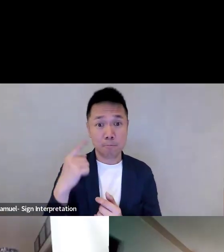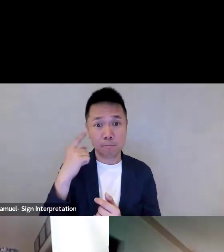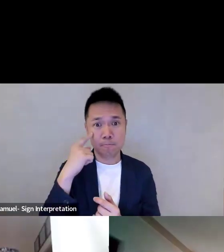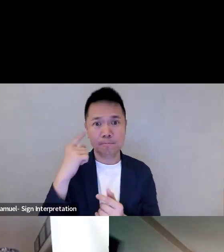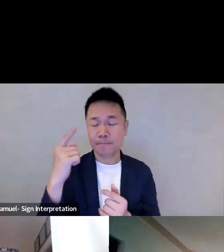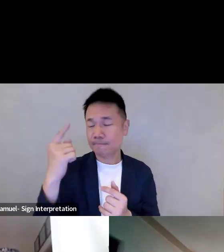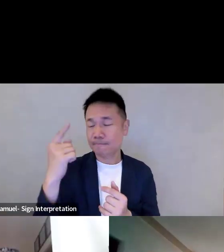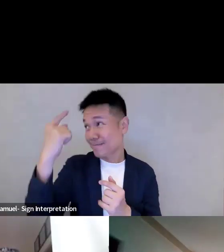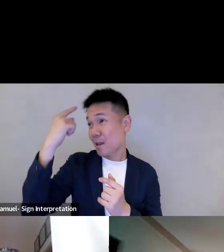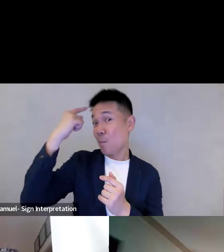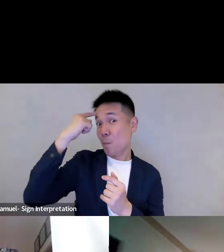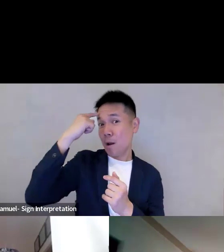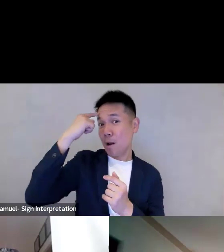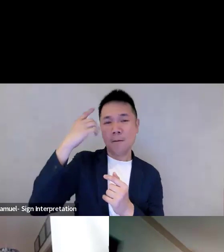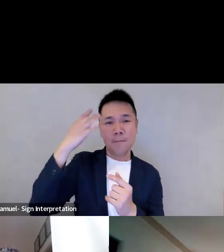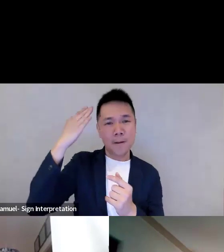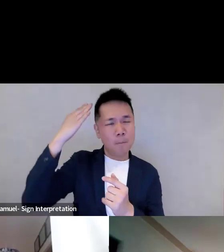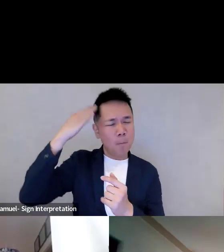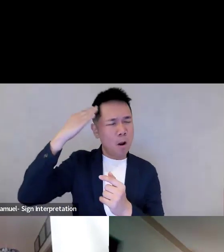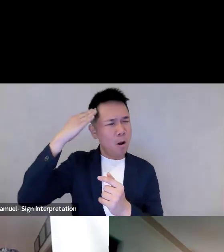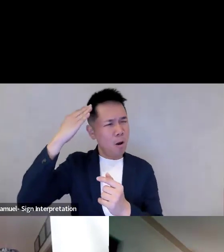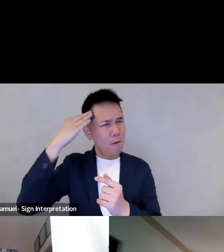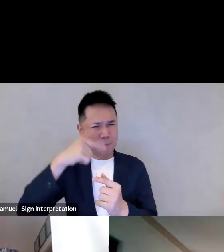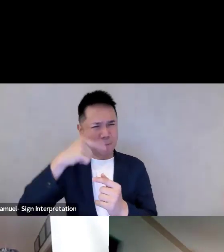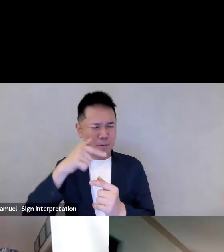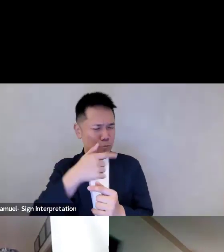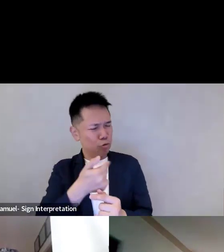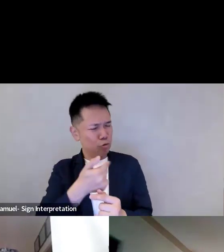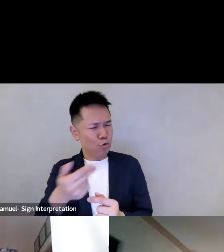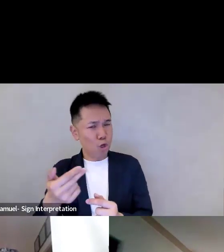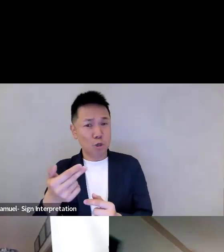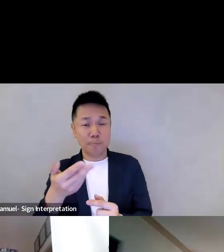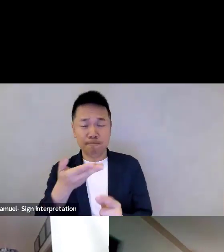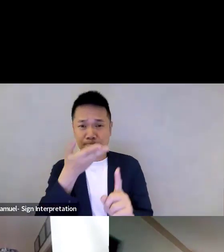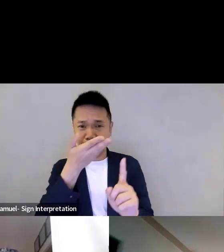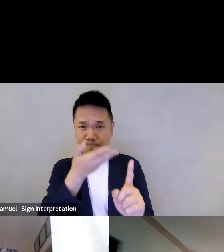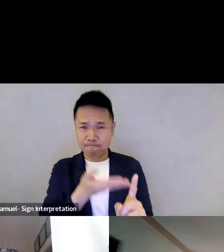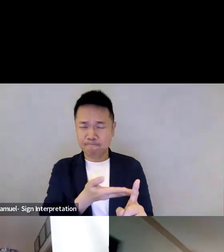TCI 怎么说呢？